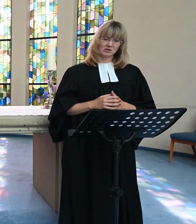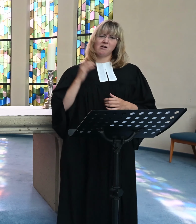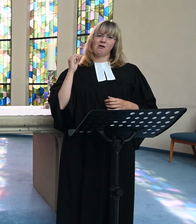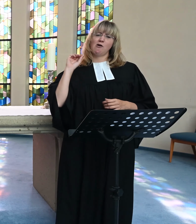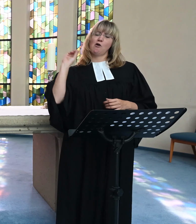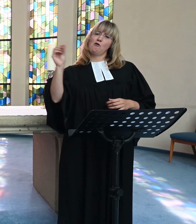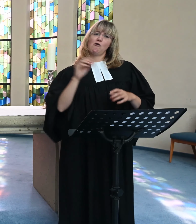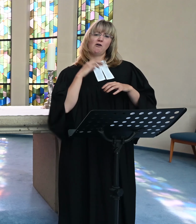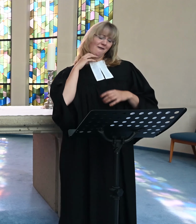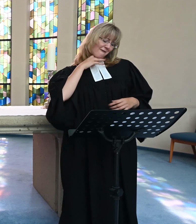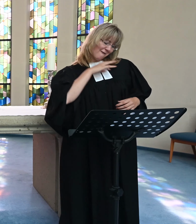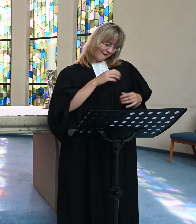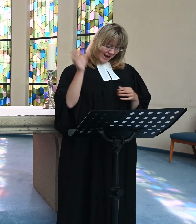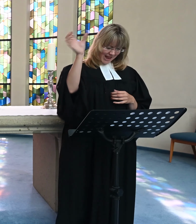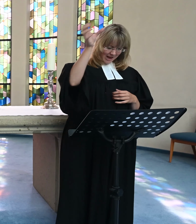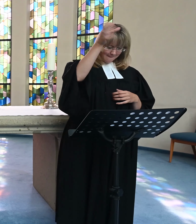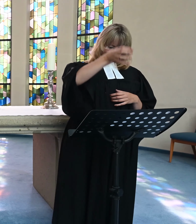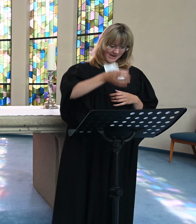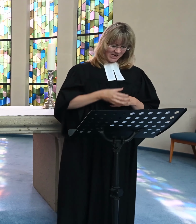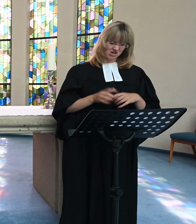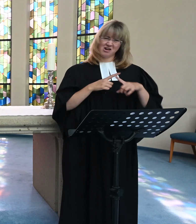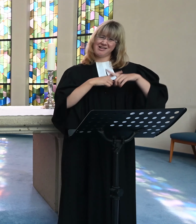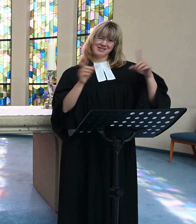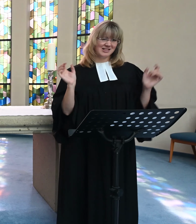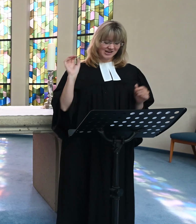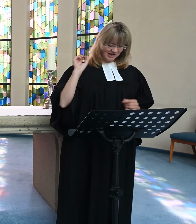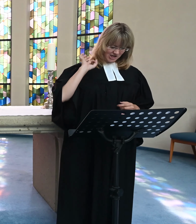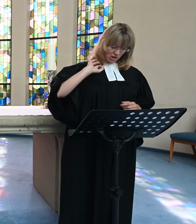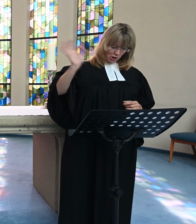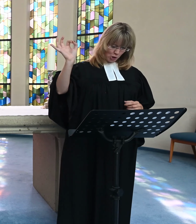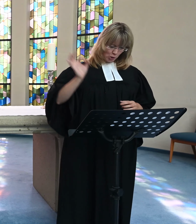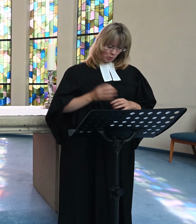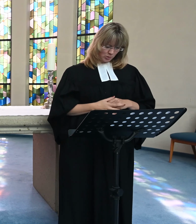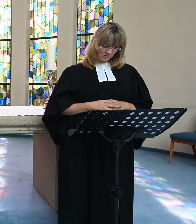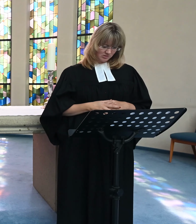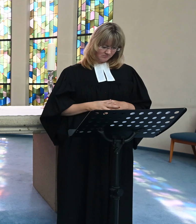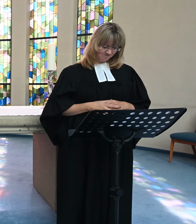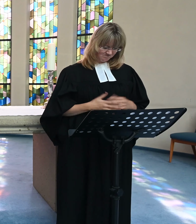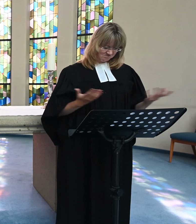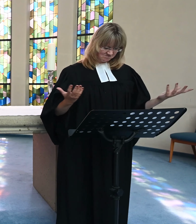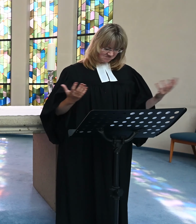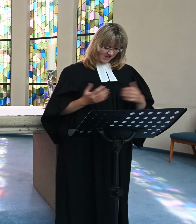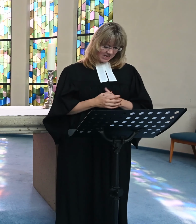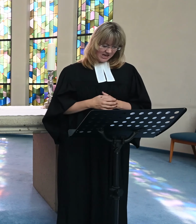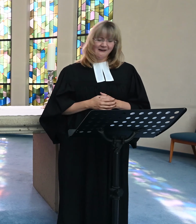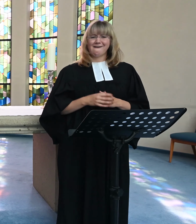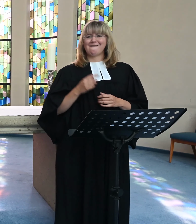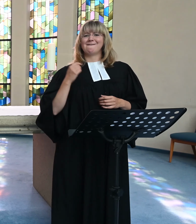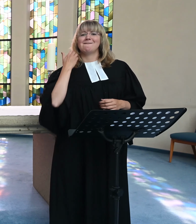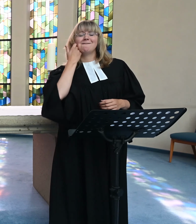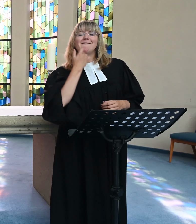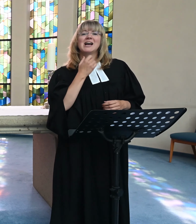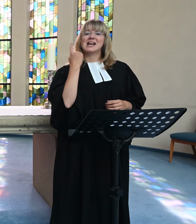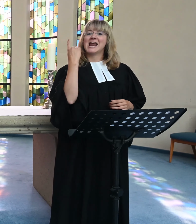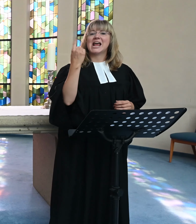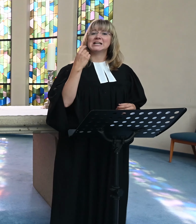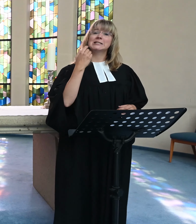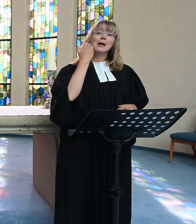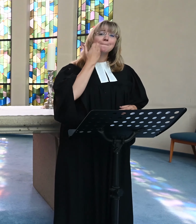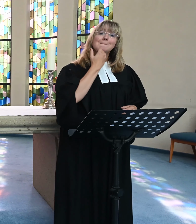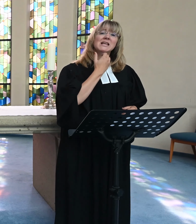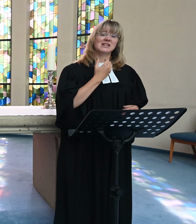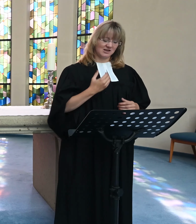ihrem Verhalten ihren Kindern gegenüber brutal unmenschlich sind? Wer einen solchen Vater hat